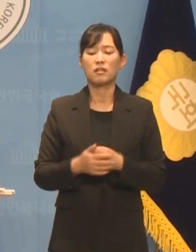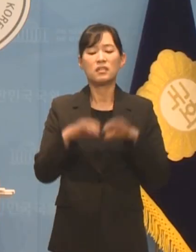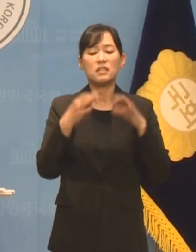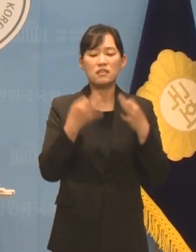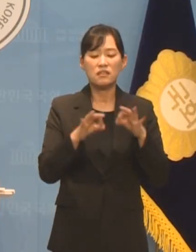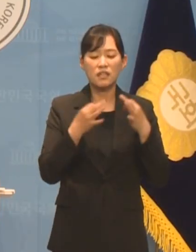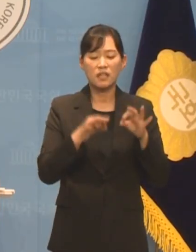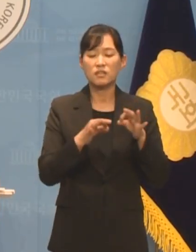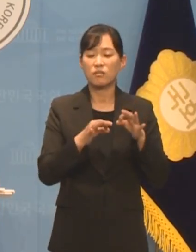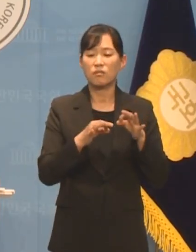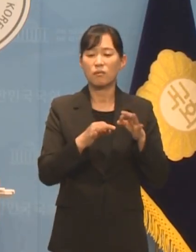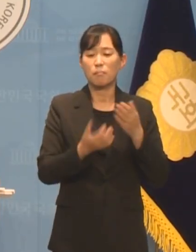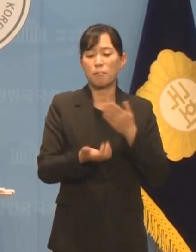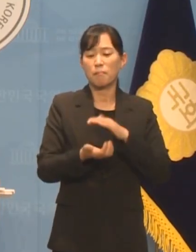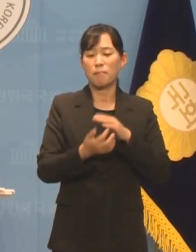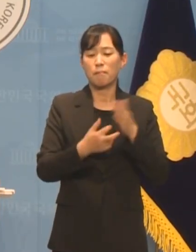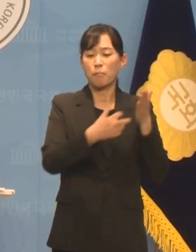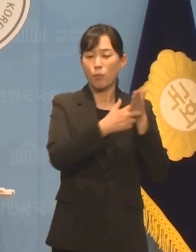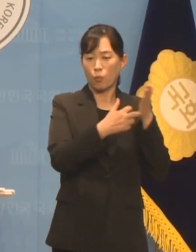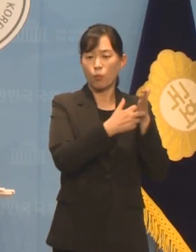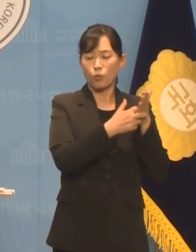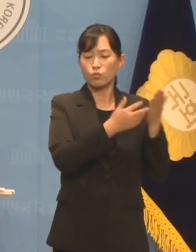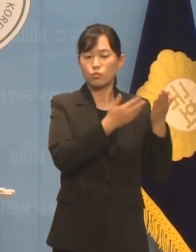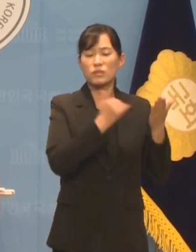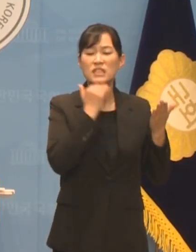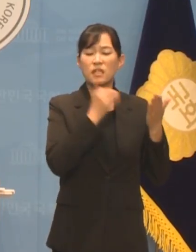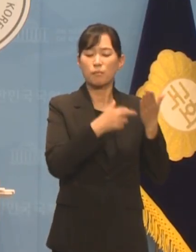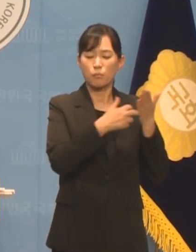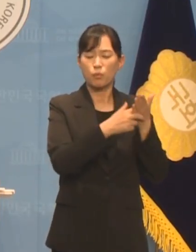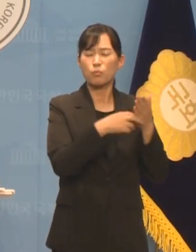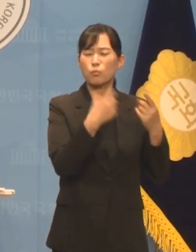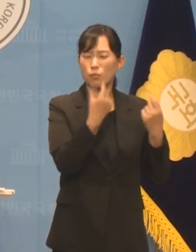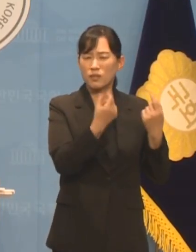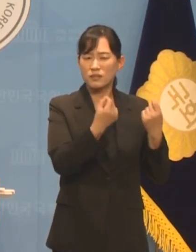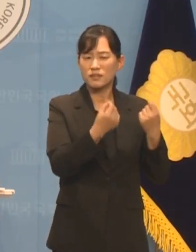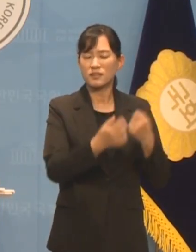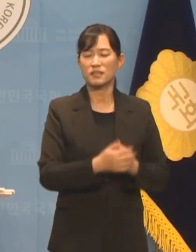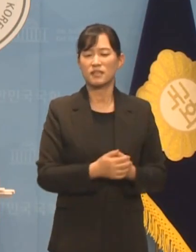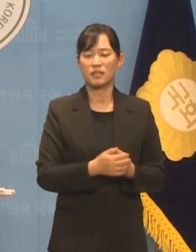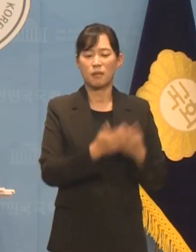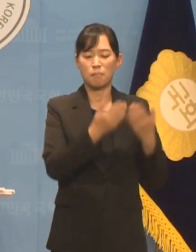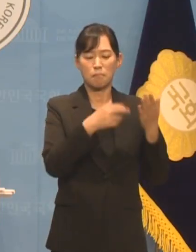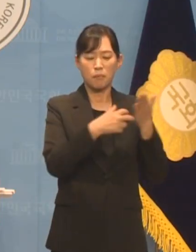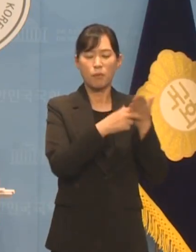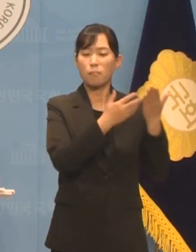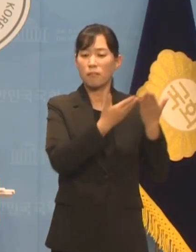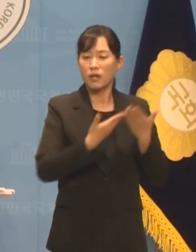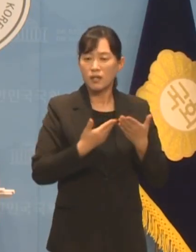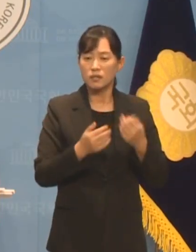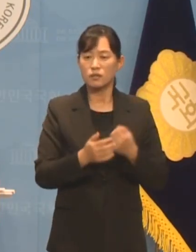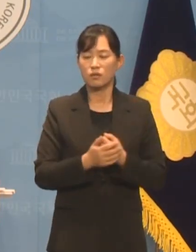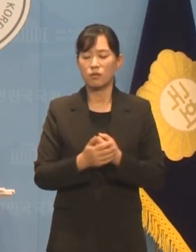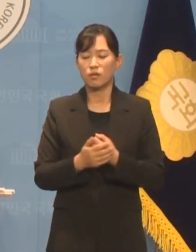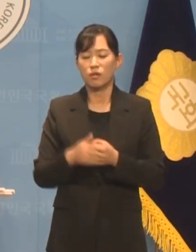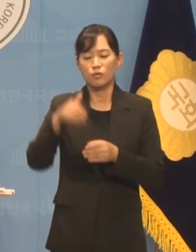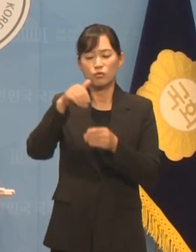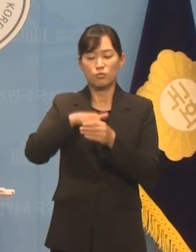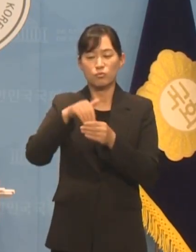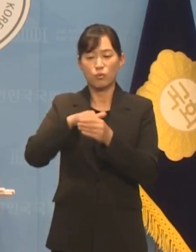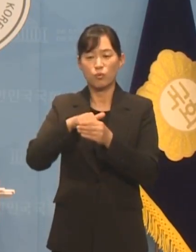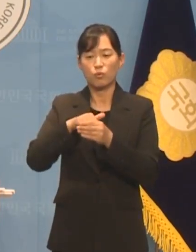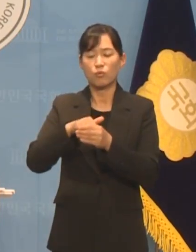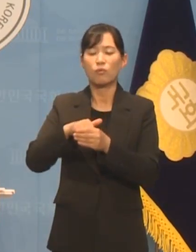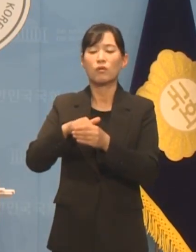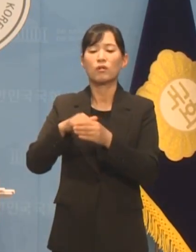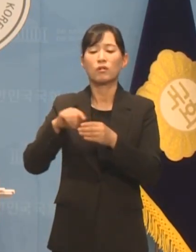은행에서 주는 대기표 같이 대기표를 받아가지고 그 표를 투표를 하고